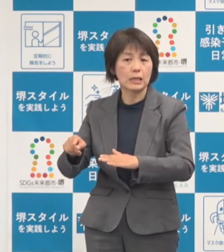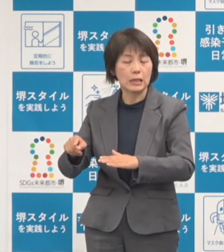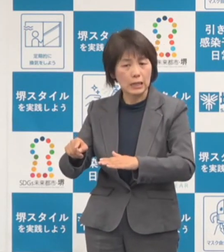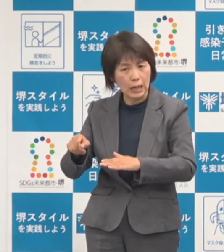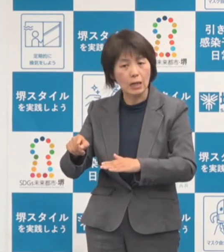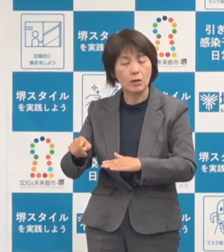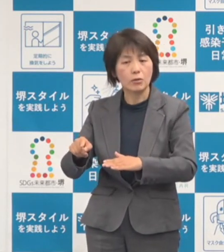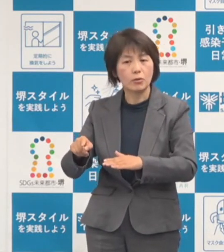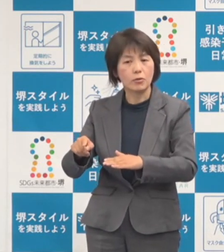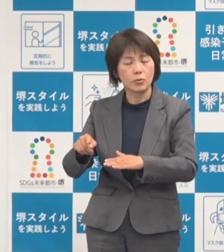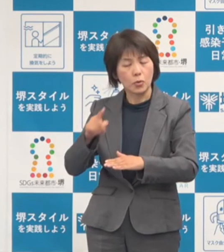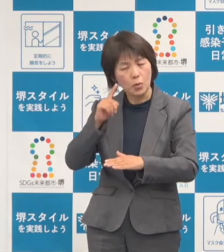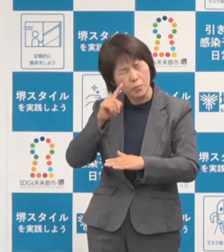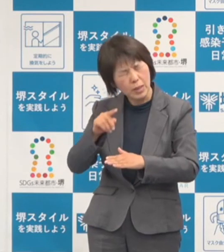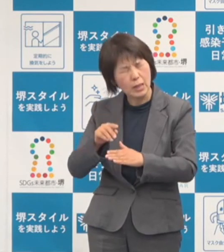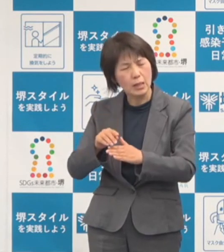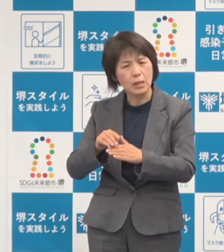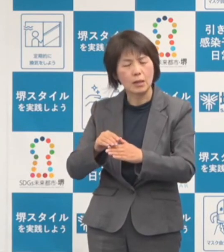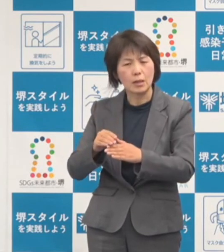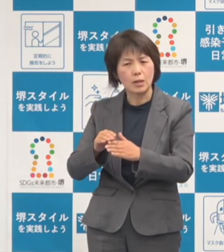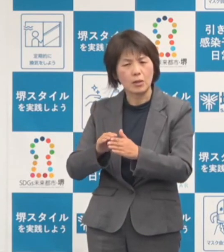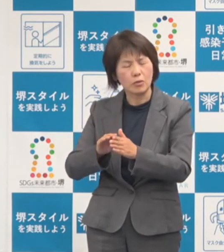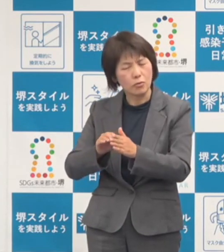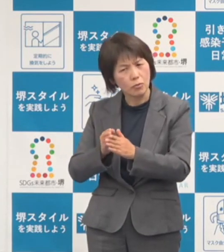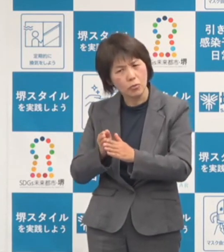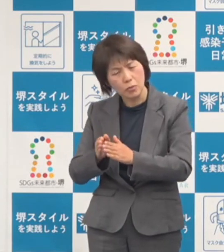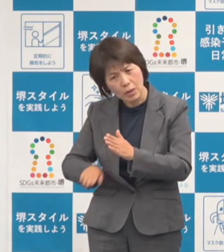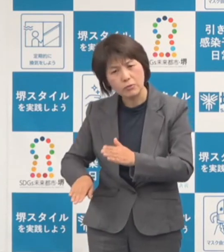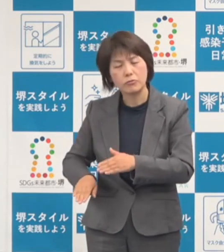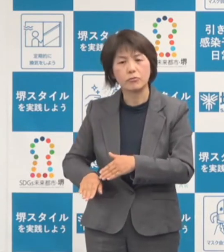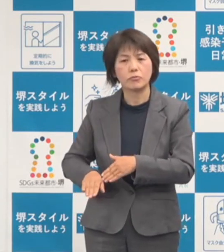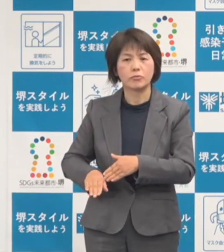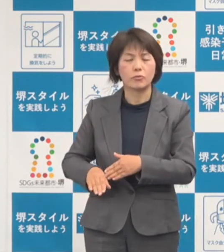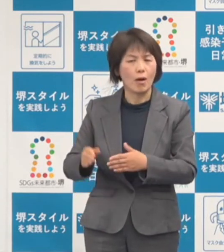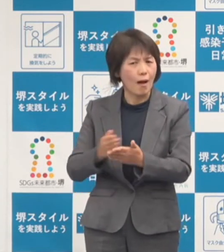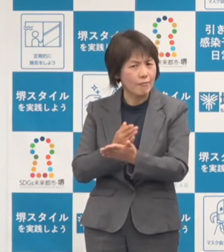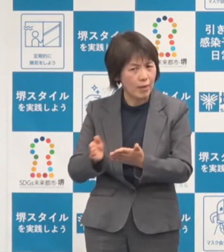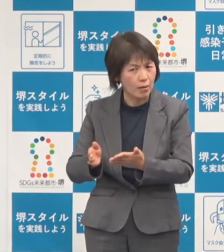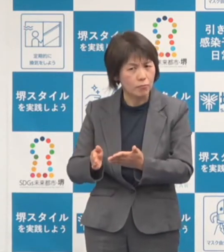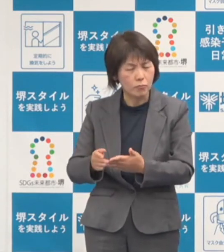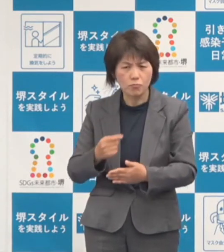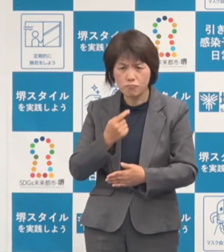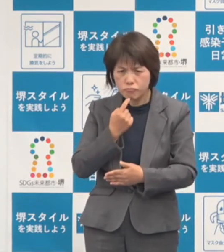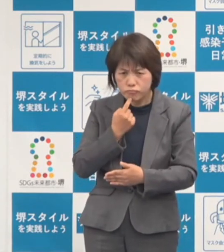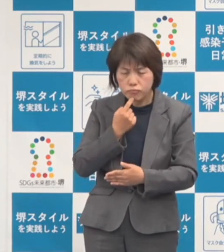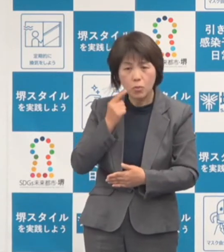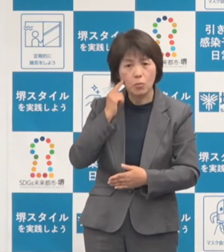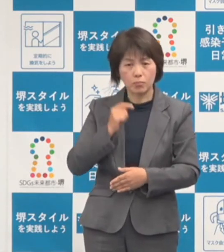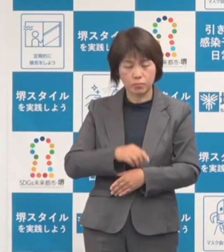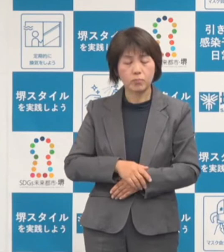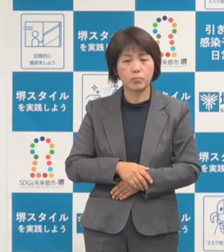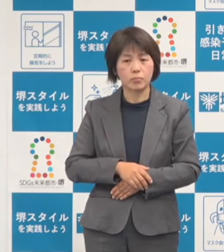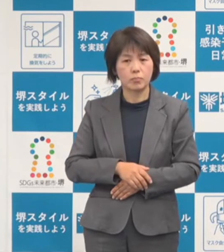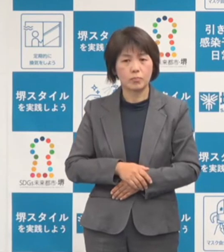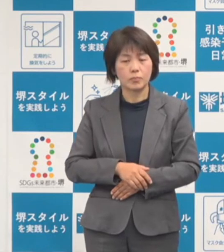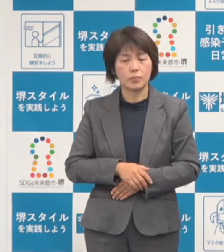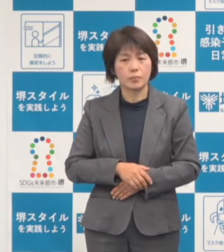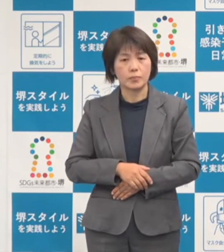見逃す判断をされたということは少し不思議な気持ちはしています